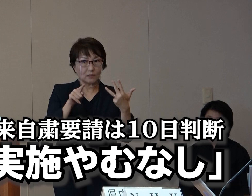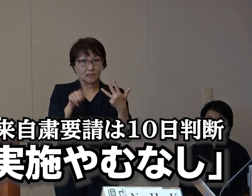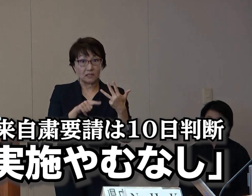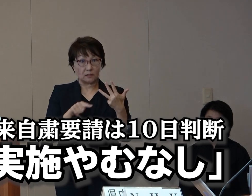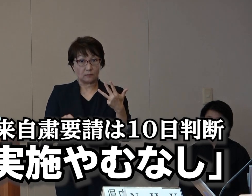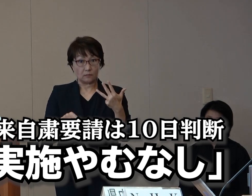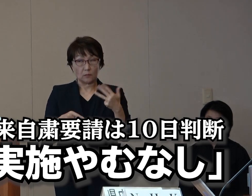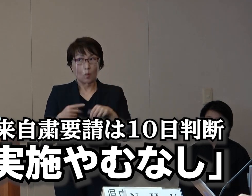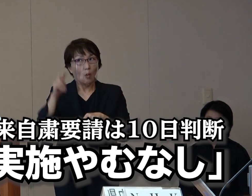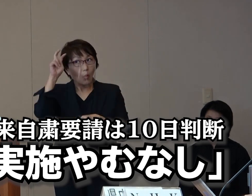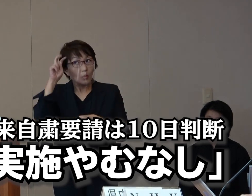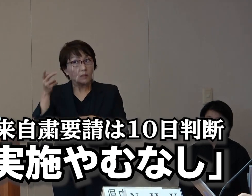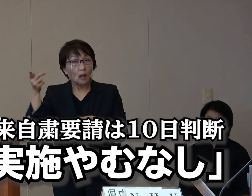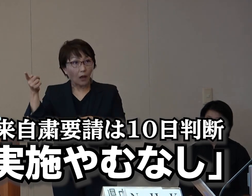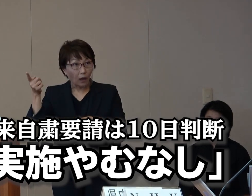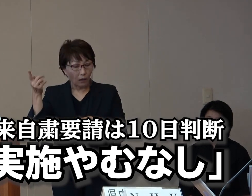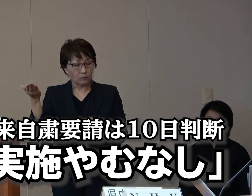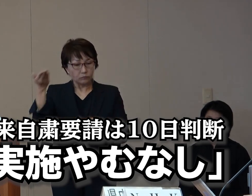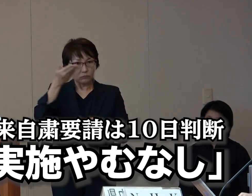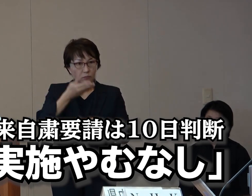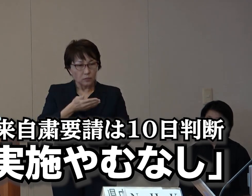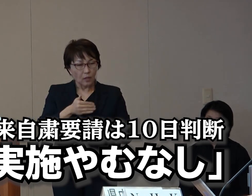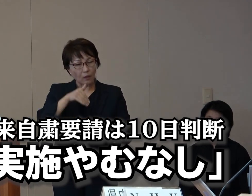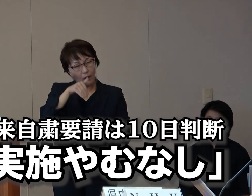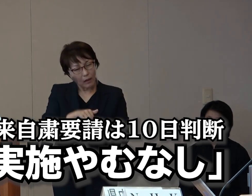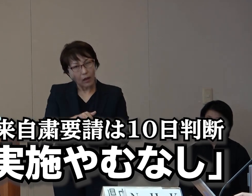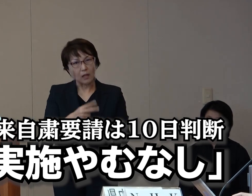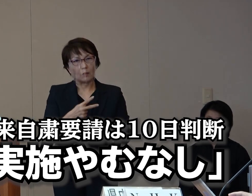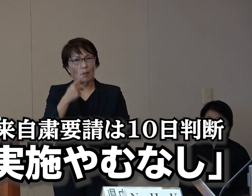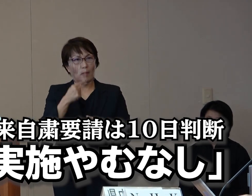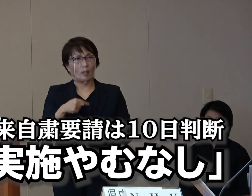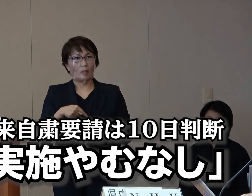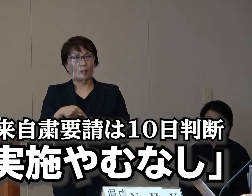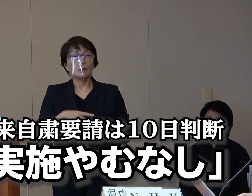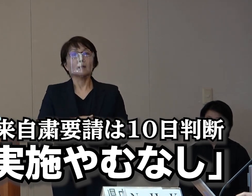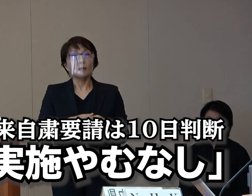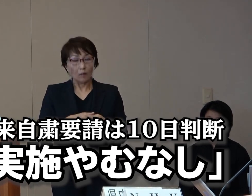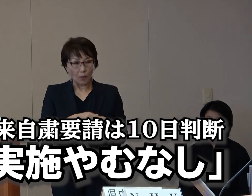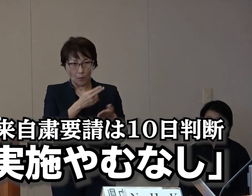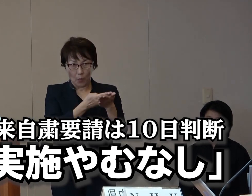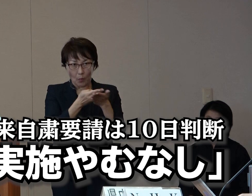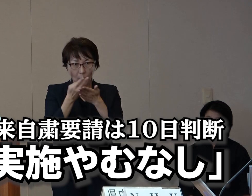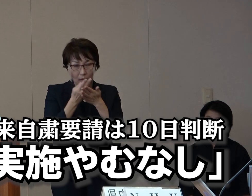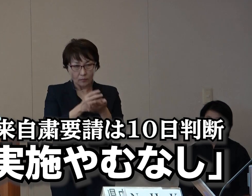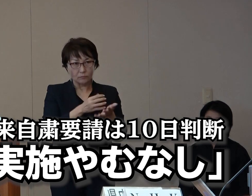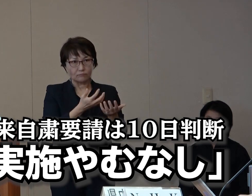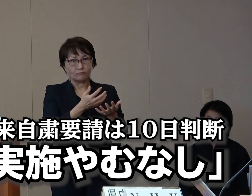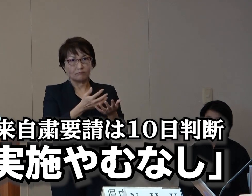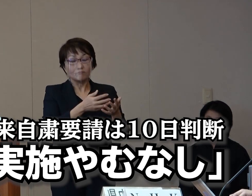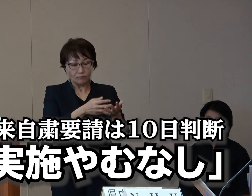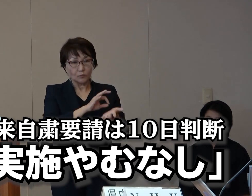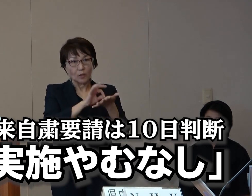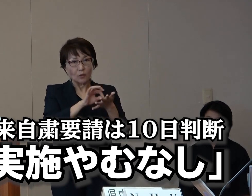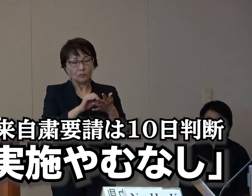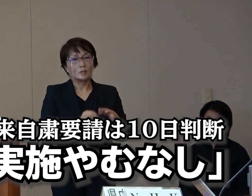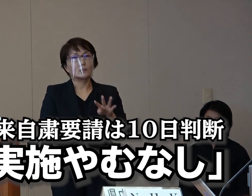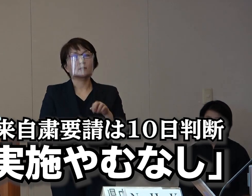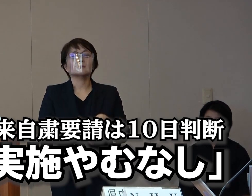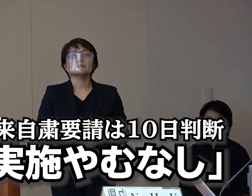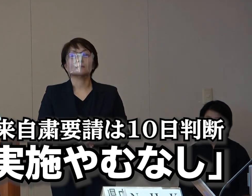大阪府のが実験右についてworst リーグ東京秒小川裕も9063%